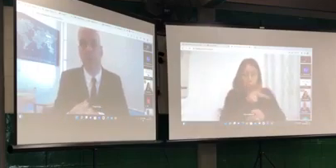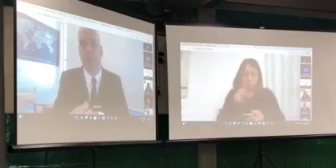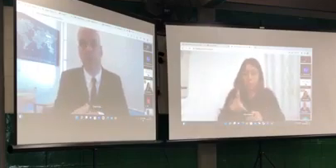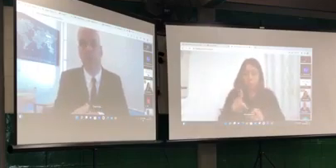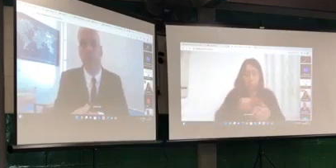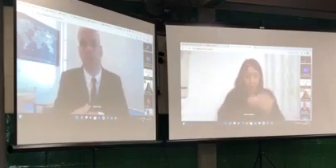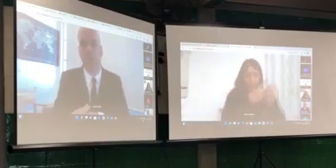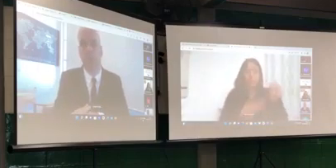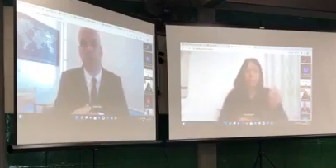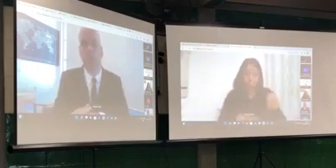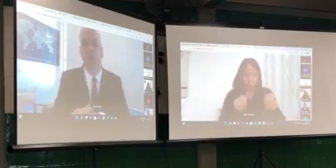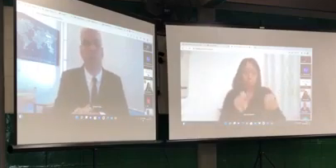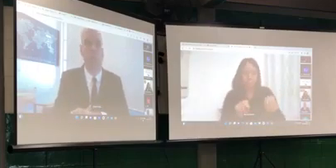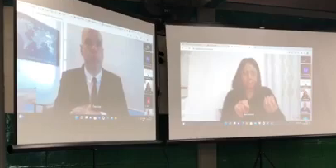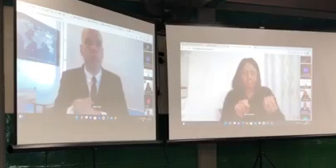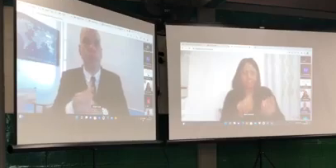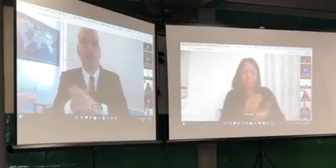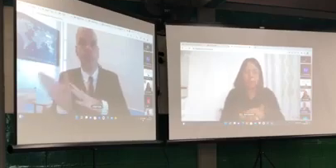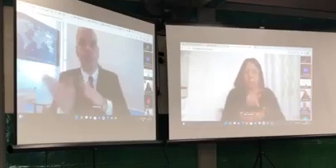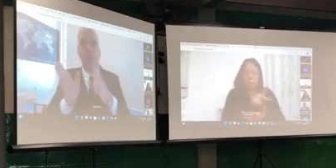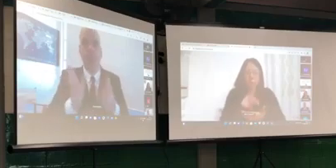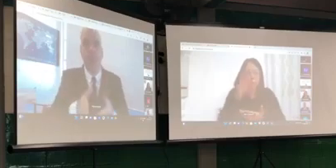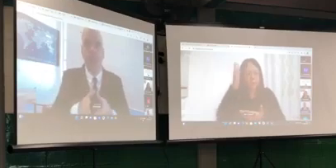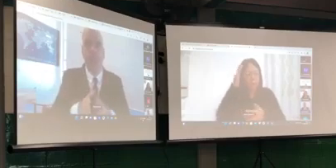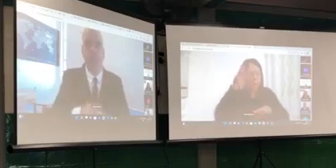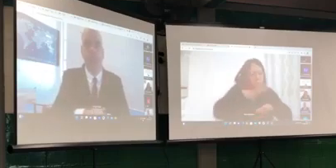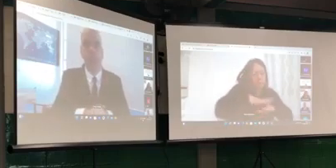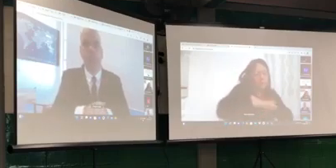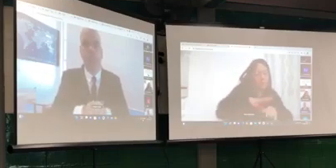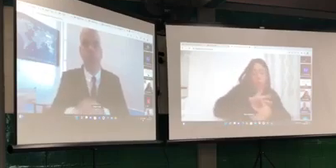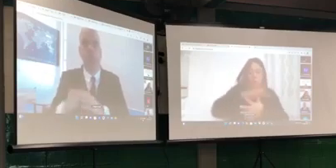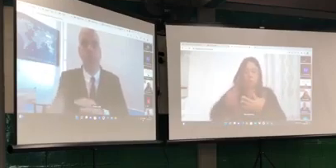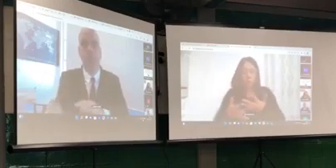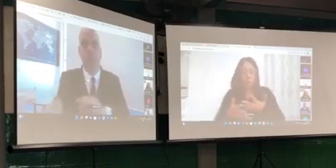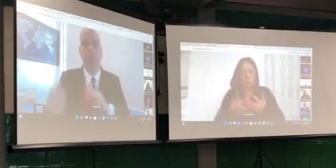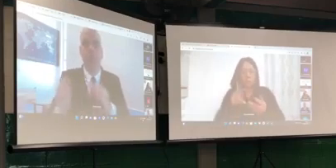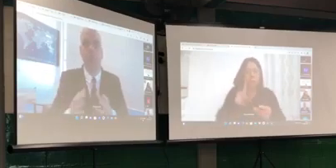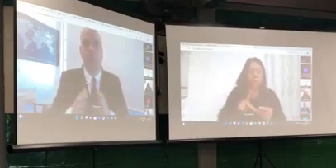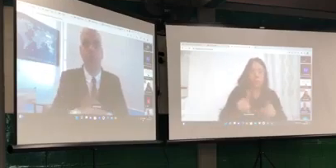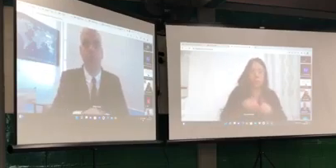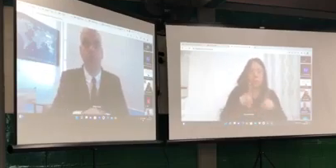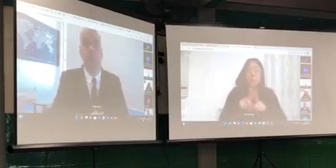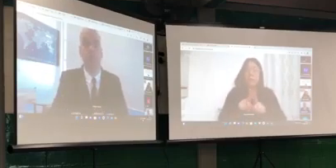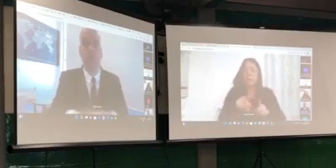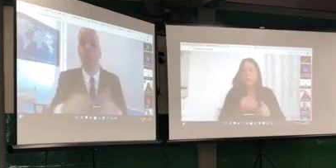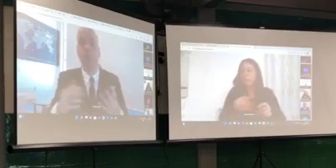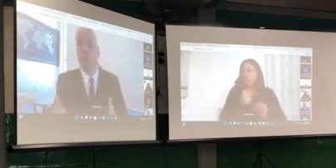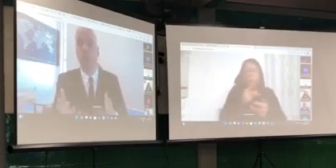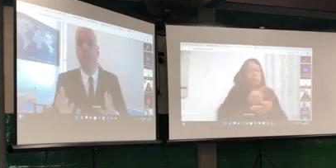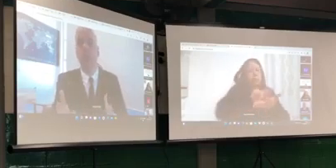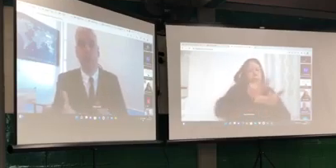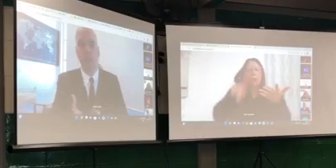bilíngues, né? Professor que sabe matemática em Libras, professor que sabe biologia em Libras, mas tem muitos que ainda não